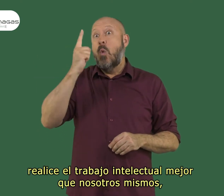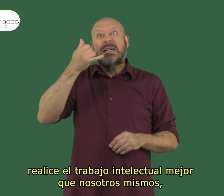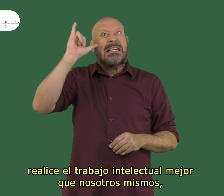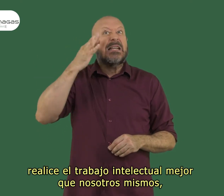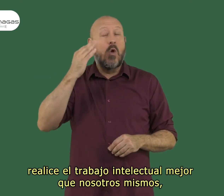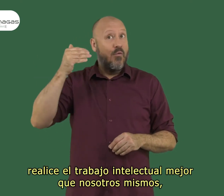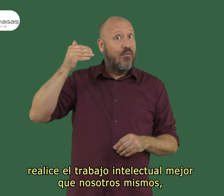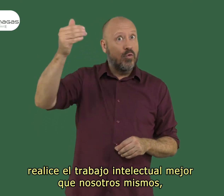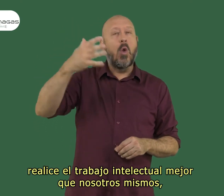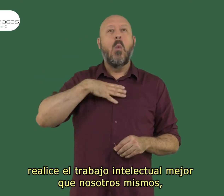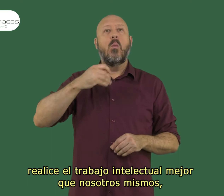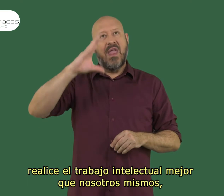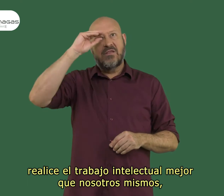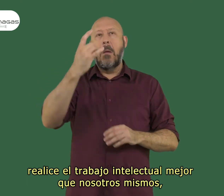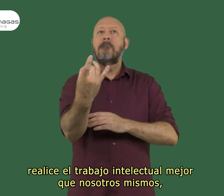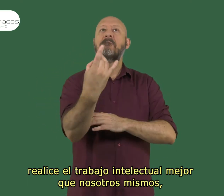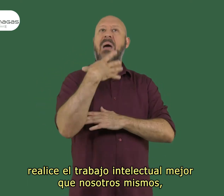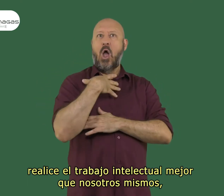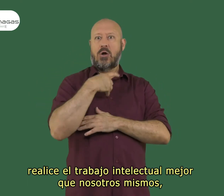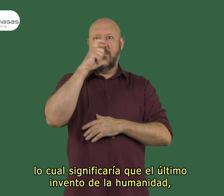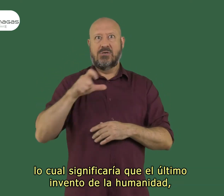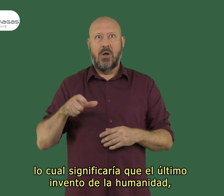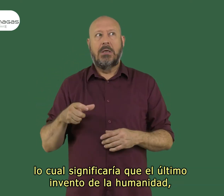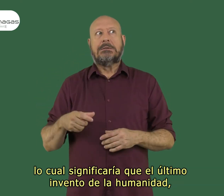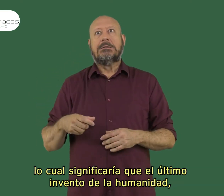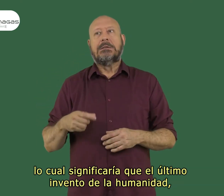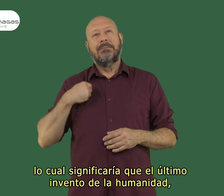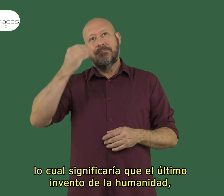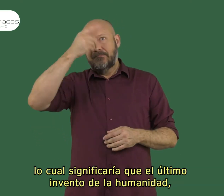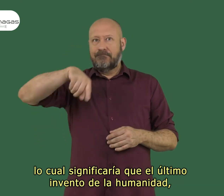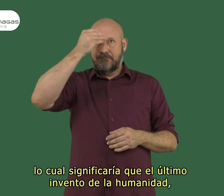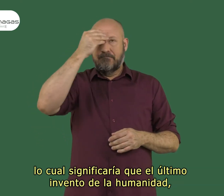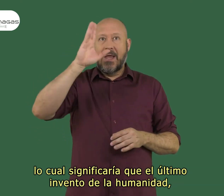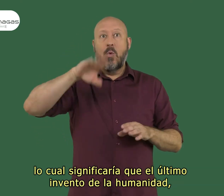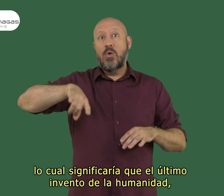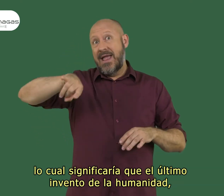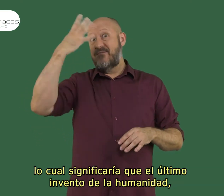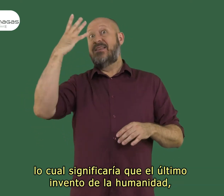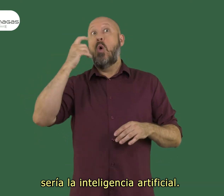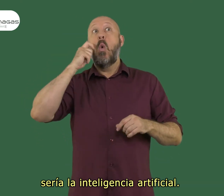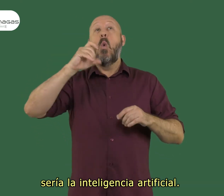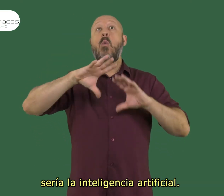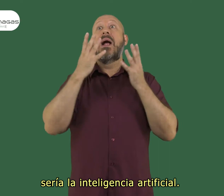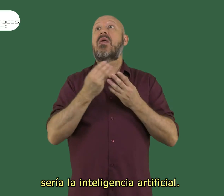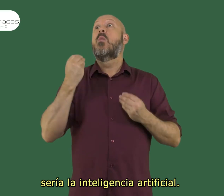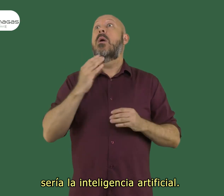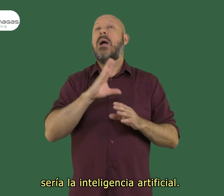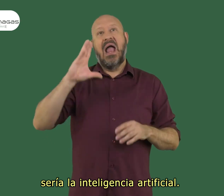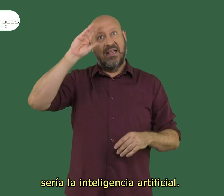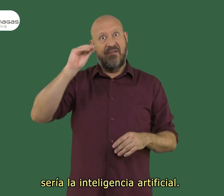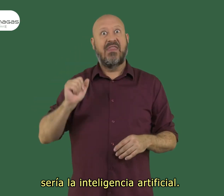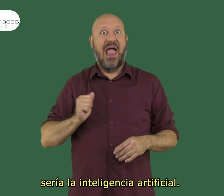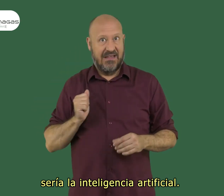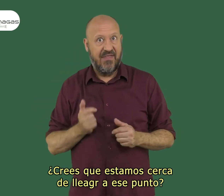futuro realice el trabajo intelectual mejor que nosotros mismos, lo cual significaría que el último invento de la humanidad sería la